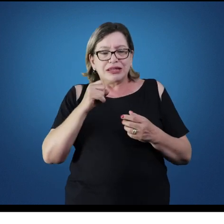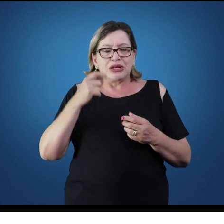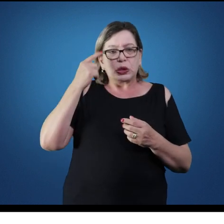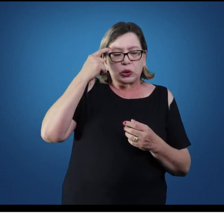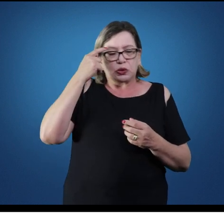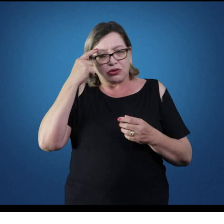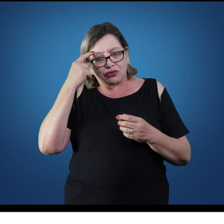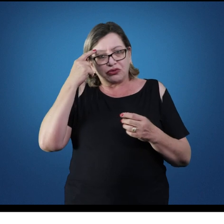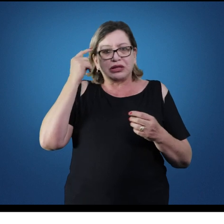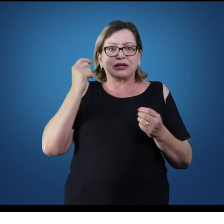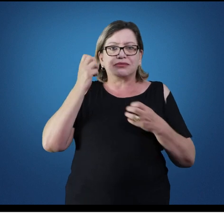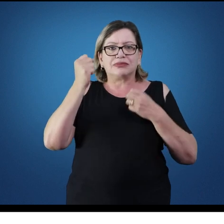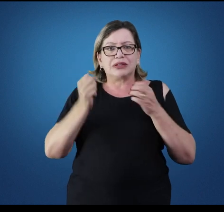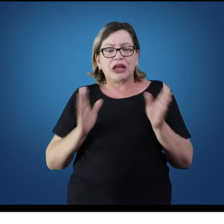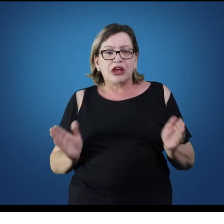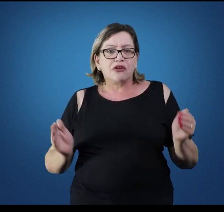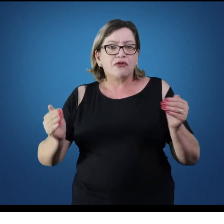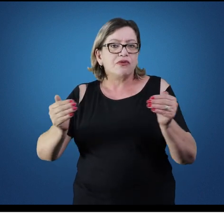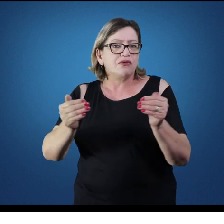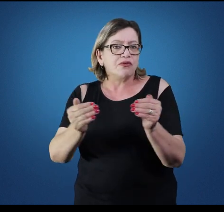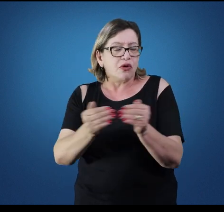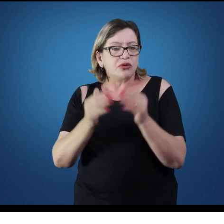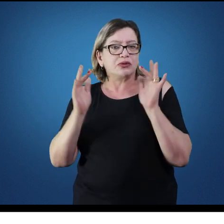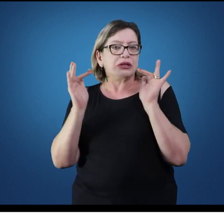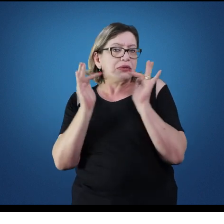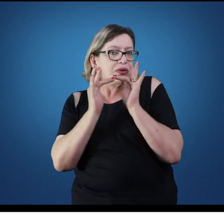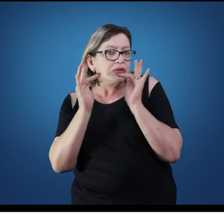temos aí os nossos fóruns de discussão, o